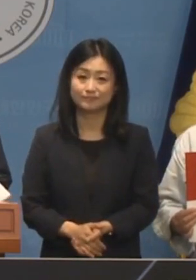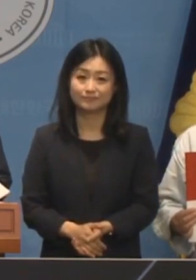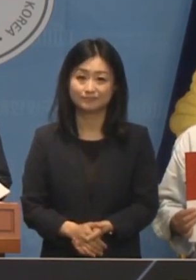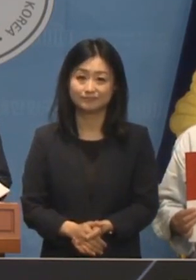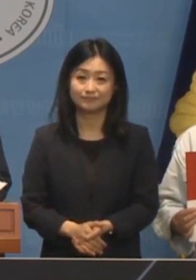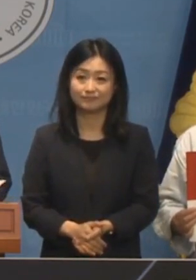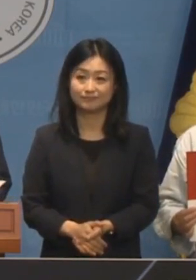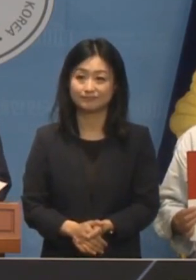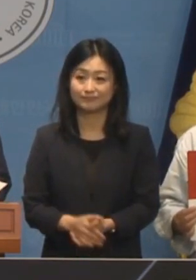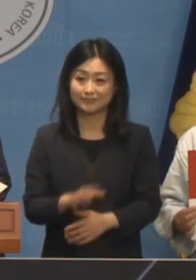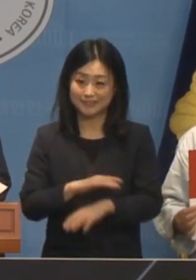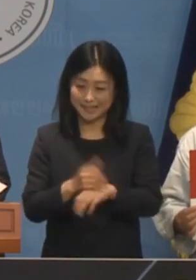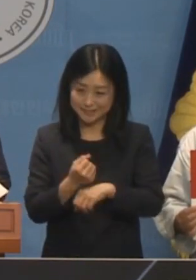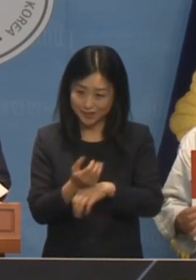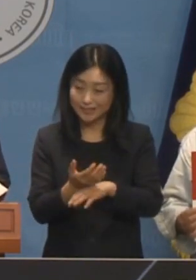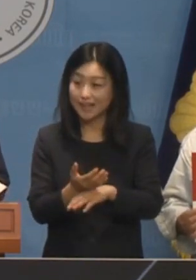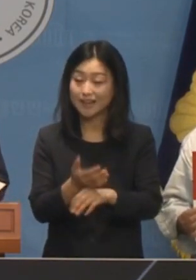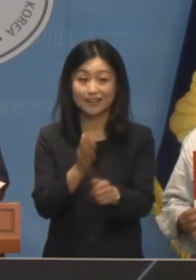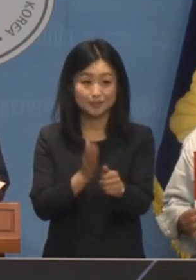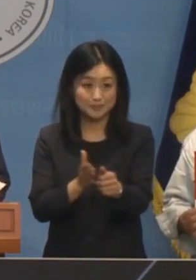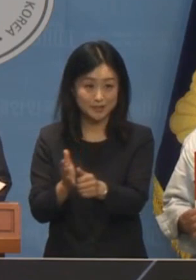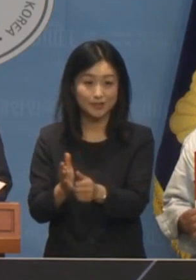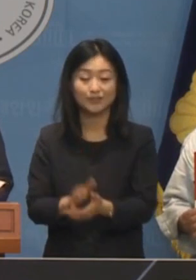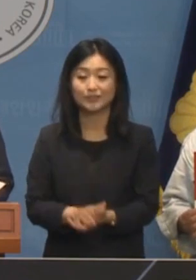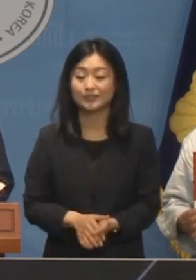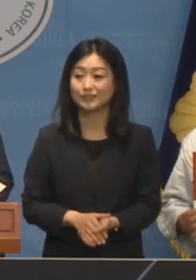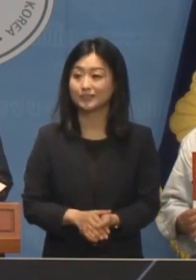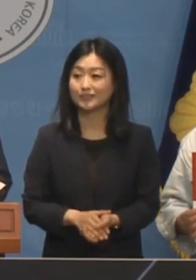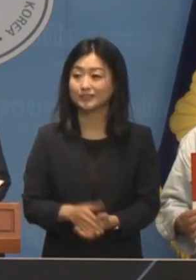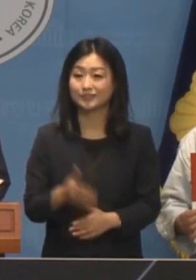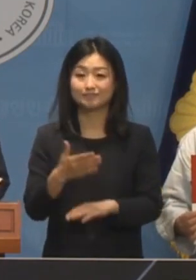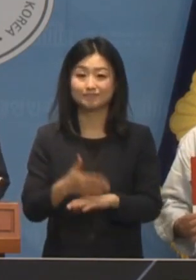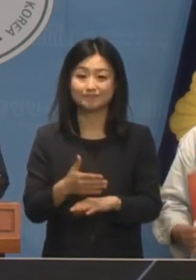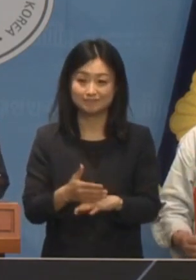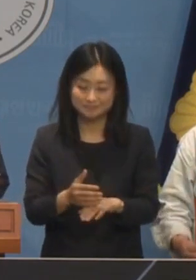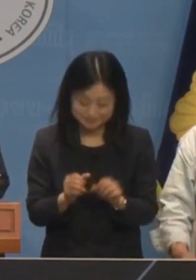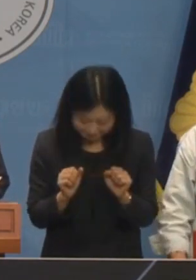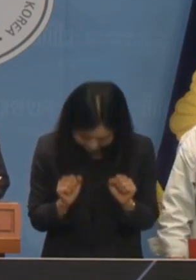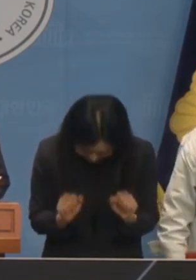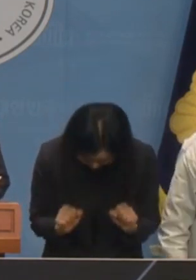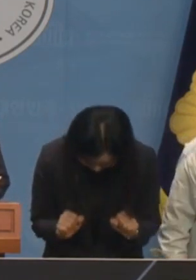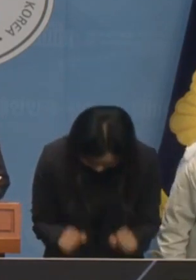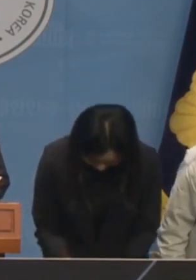전달해 주시면 감사하겠습니다. 다 같이 인사하겠습니다. 감사합니다.